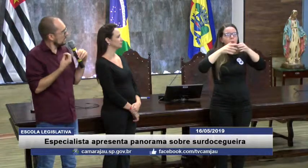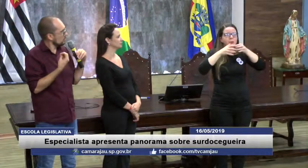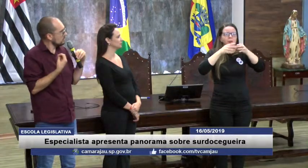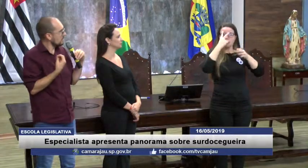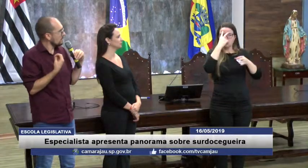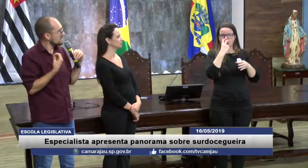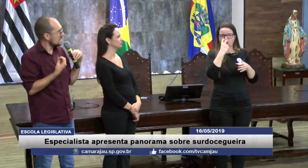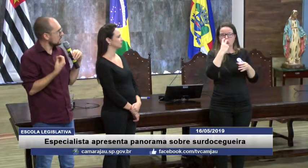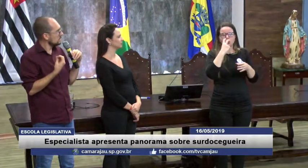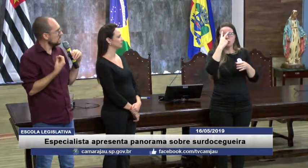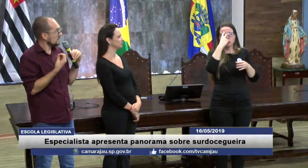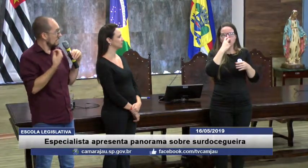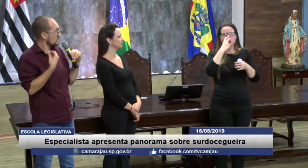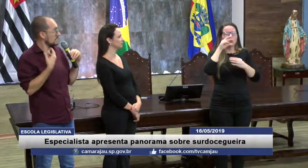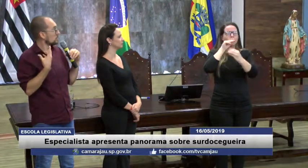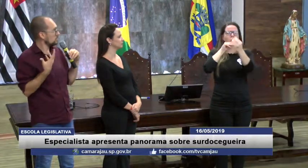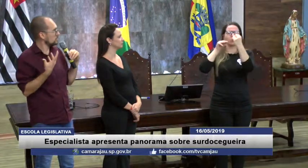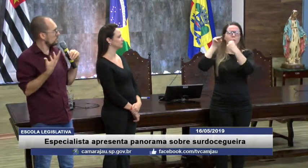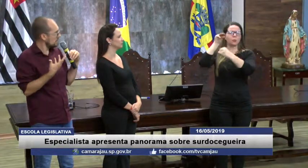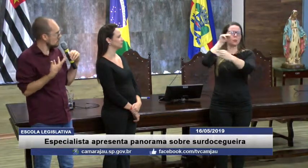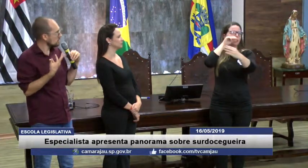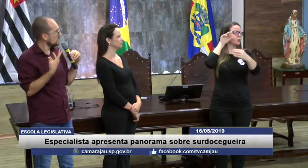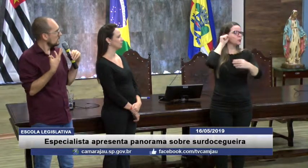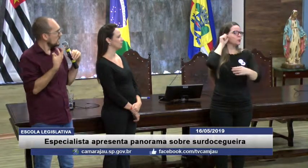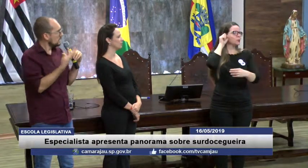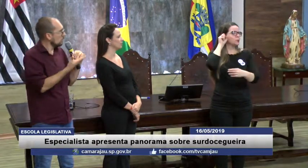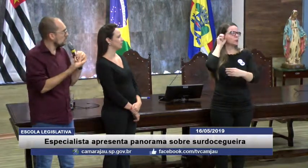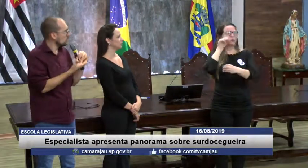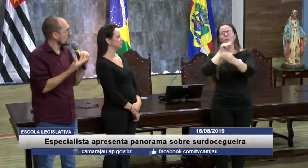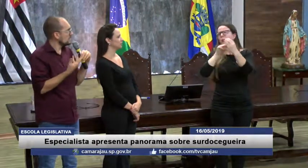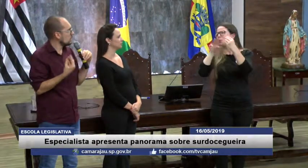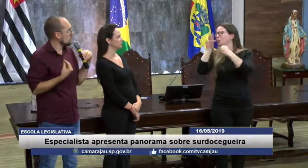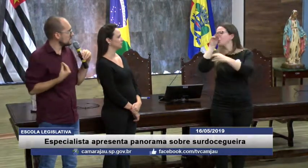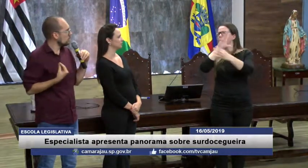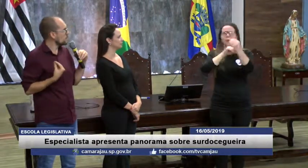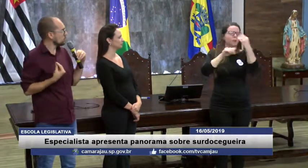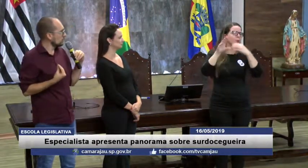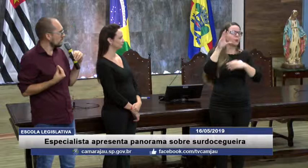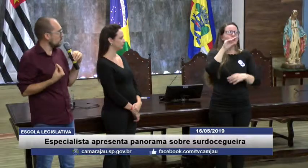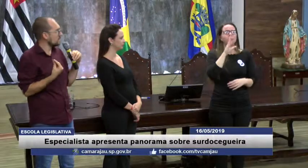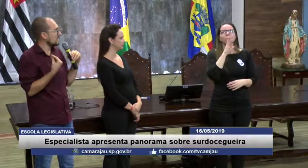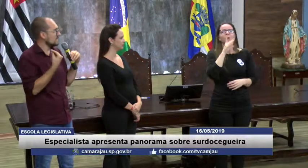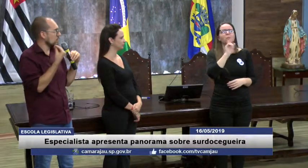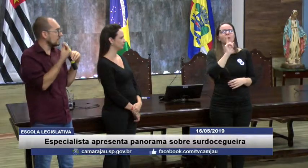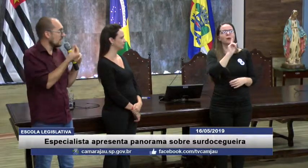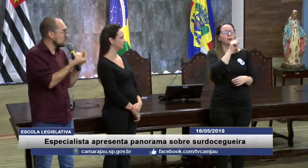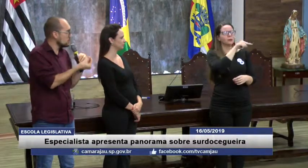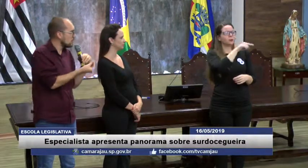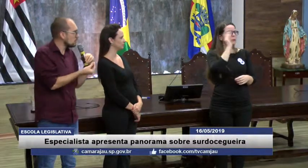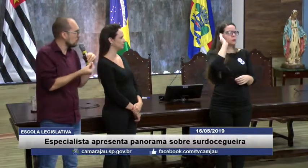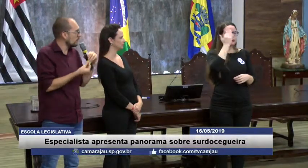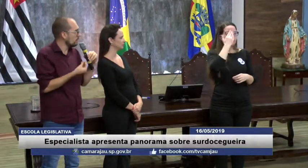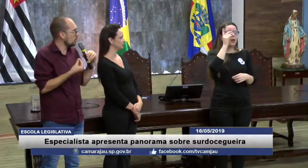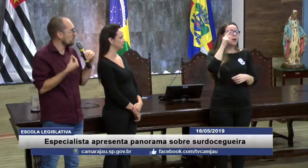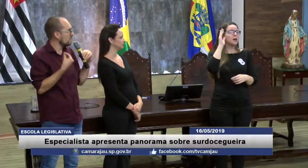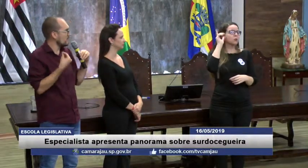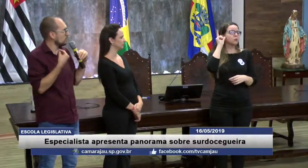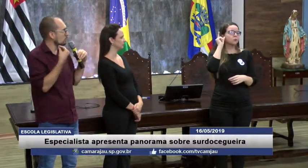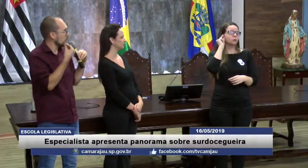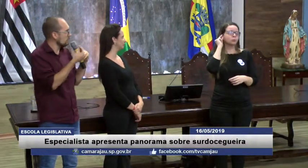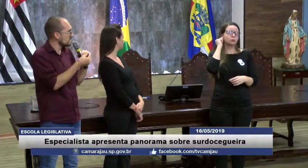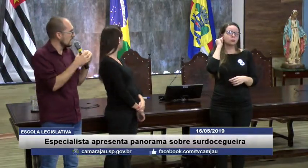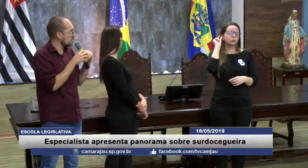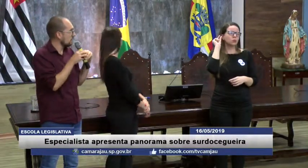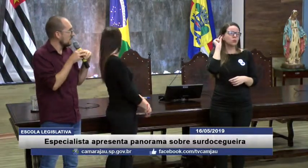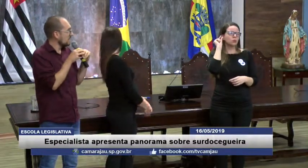por não estar presente, que antes era o grupo de amigos, e que hoje já começa a excluir, porque ele já não entende mais como é falado,